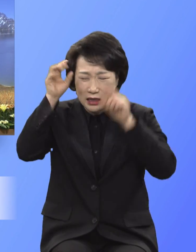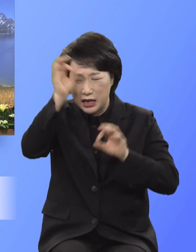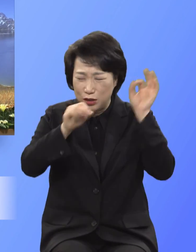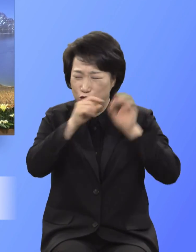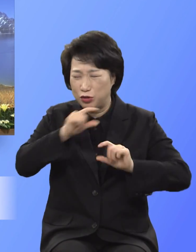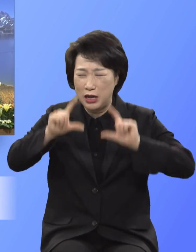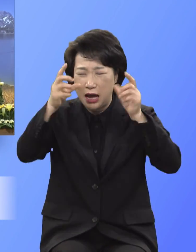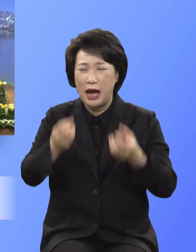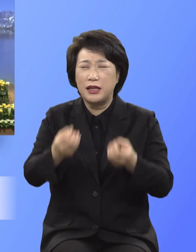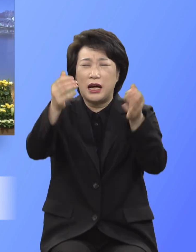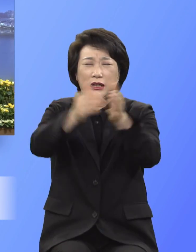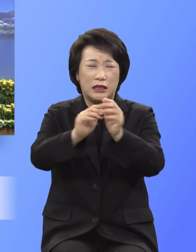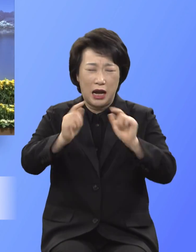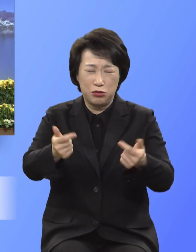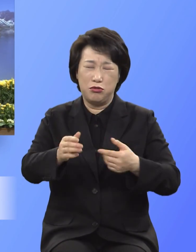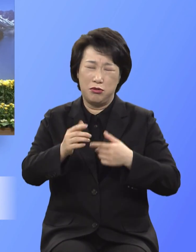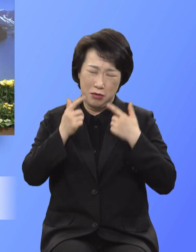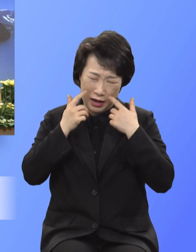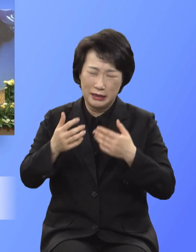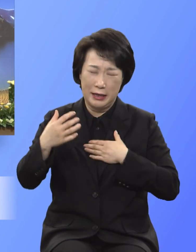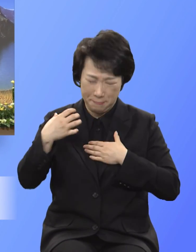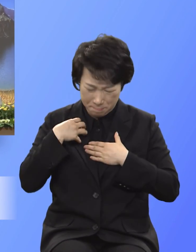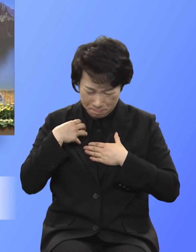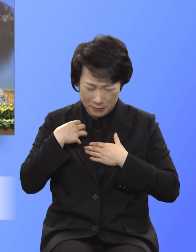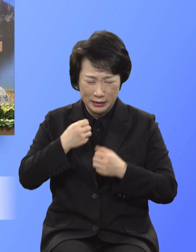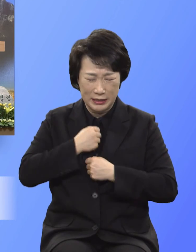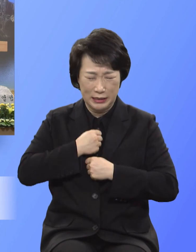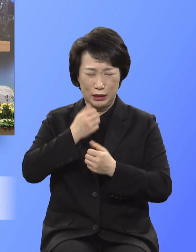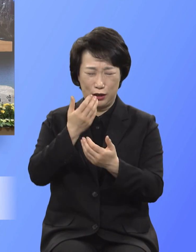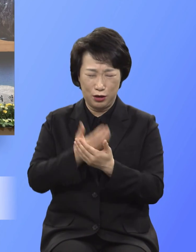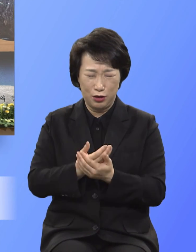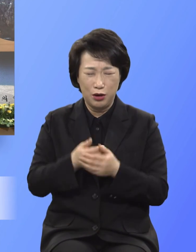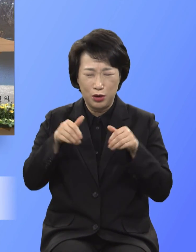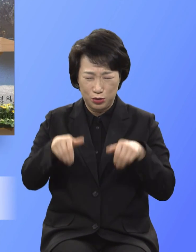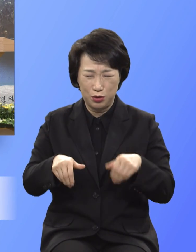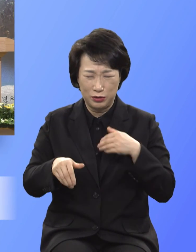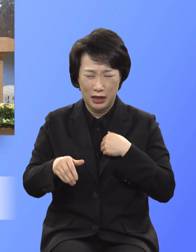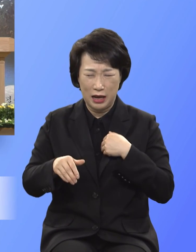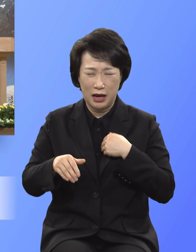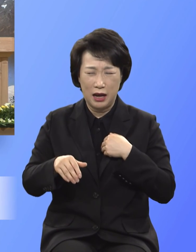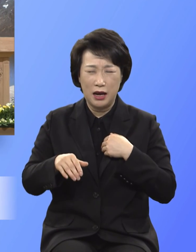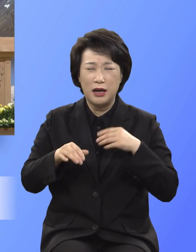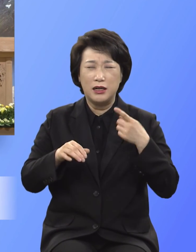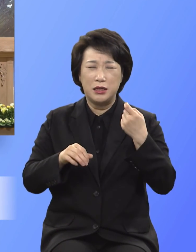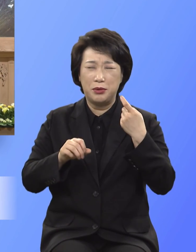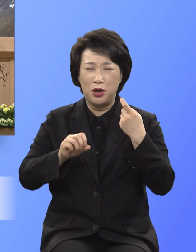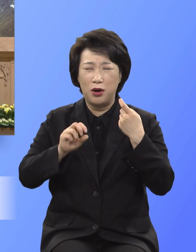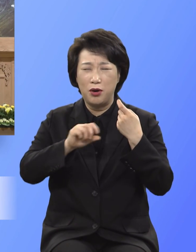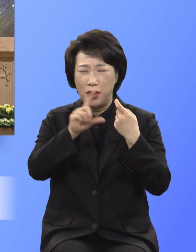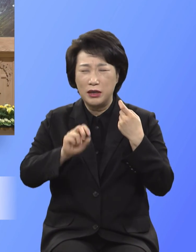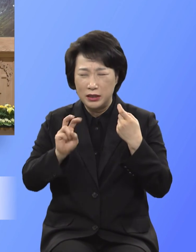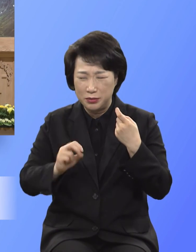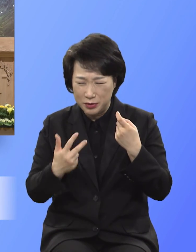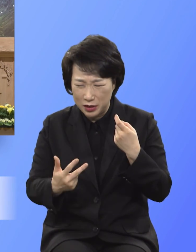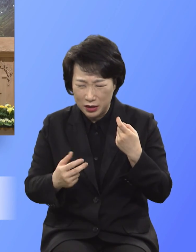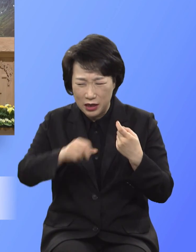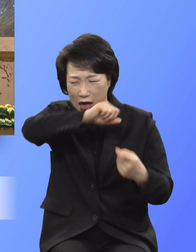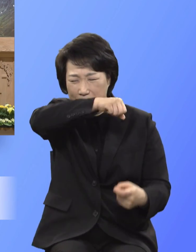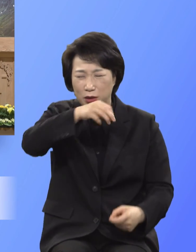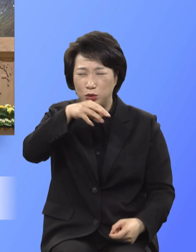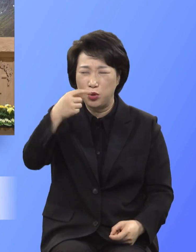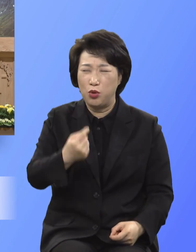지켜내게 하옵소서. 주여 이 종이 토고에 갑니다. 우리 성도들이 이것